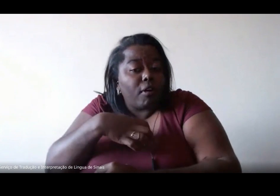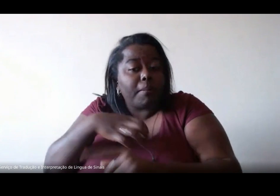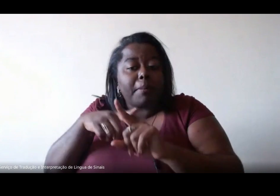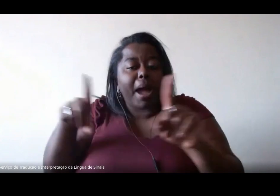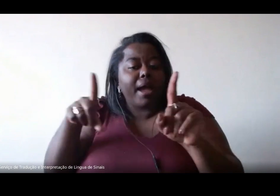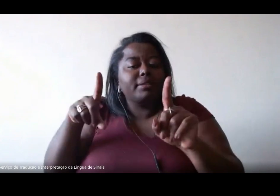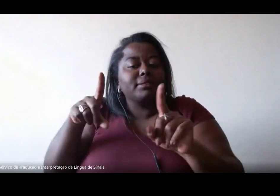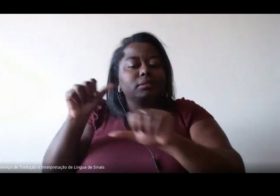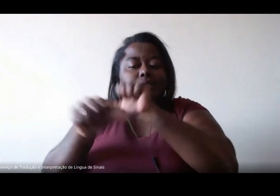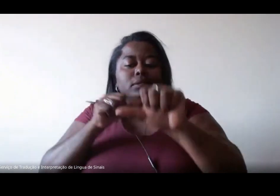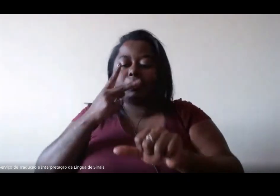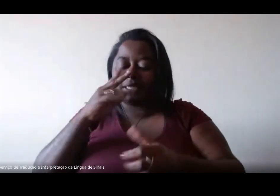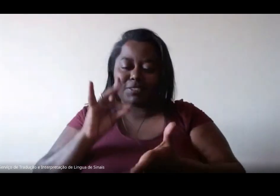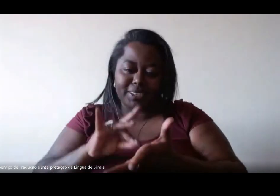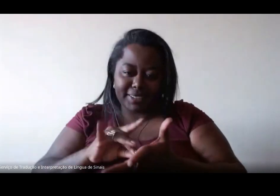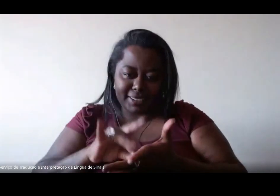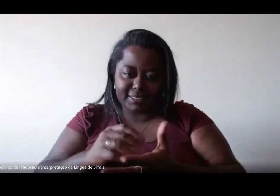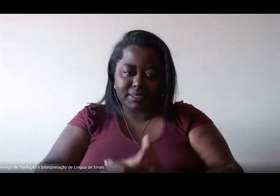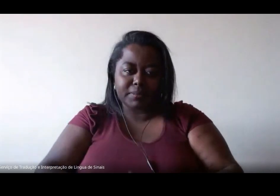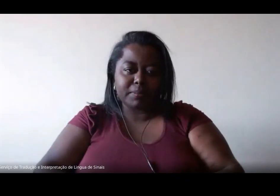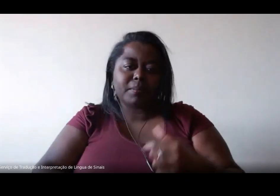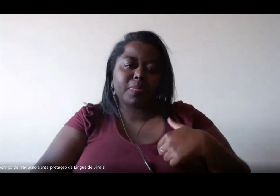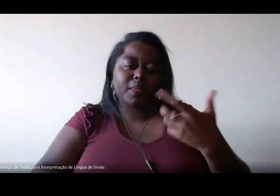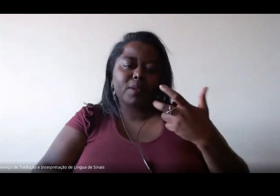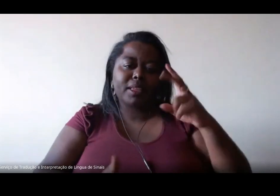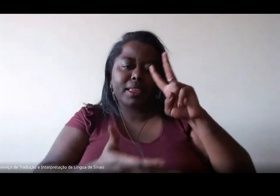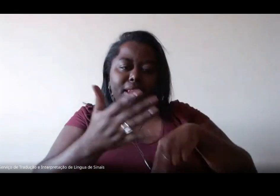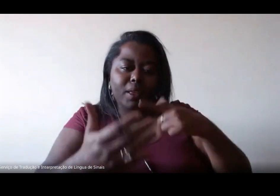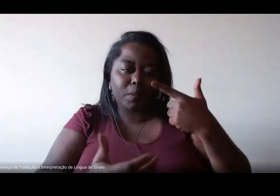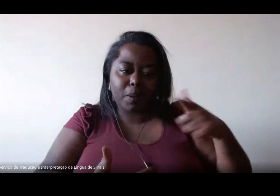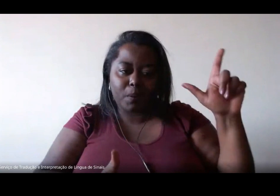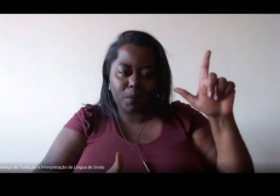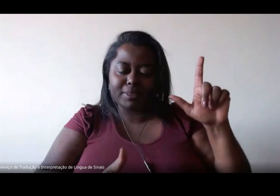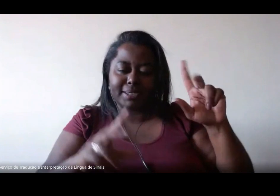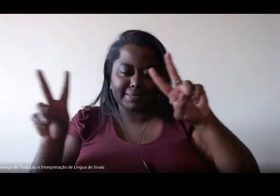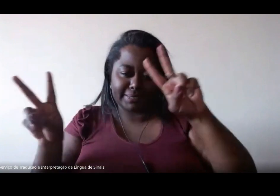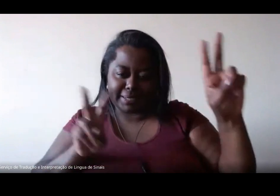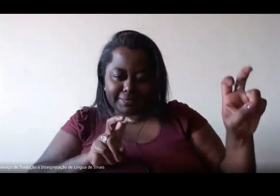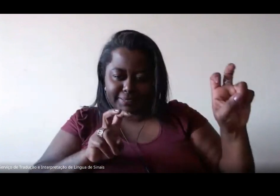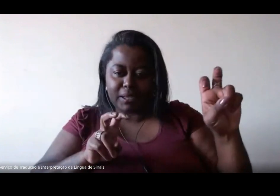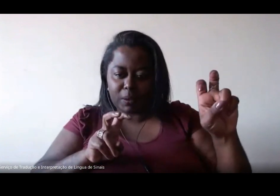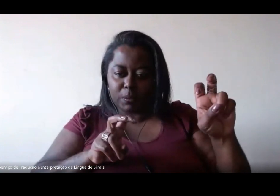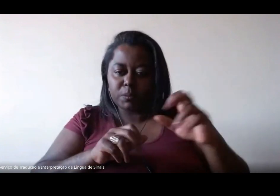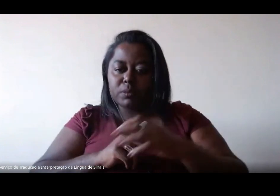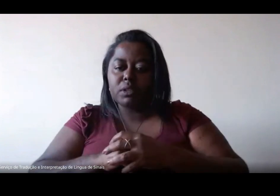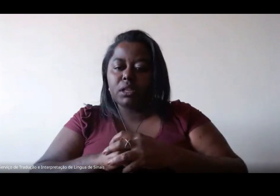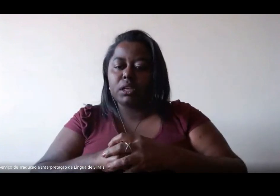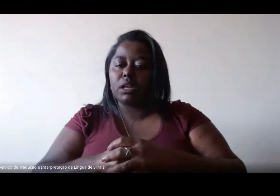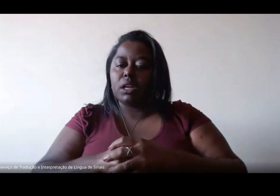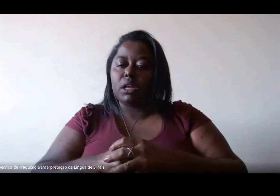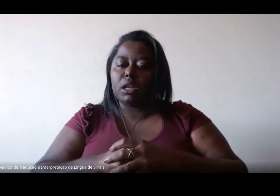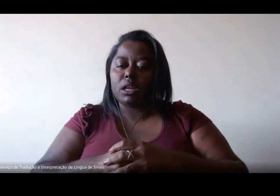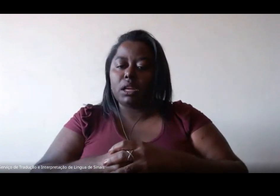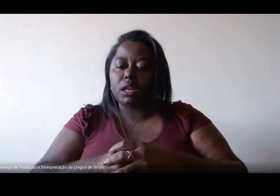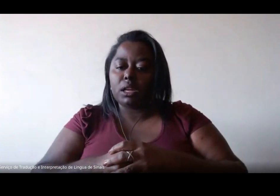lembranças. Eu gostaria de ler uma citação, outra citação do Cyrulnik sobre a memória traumática, a que ele